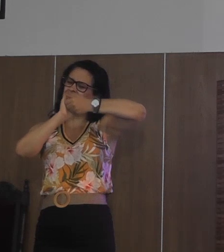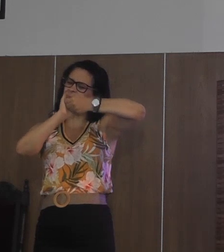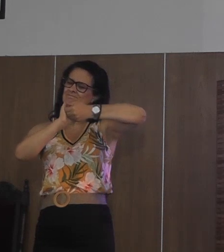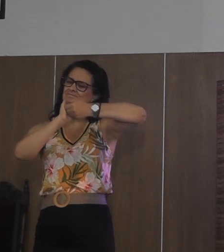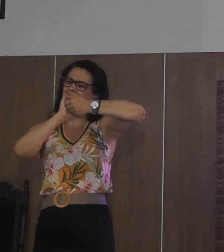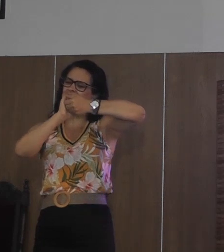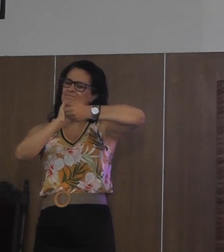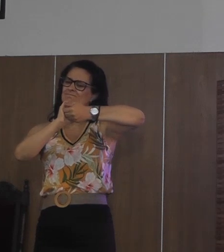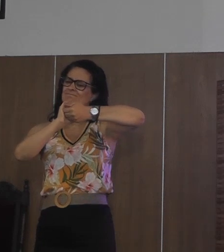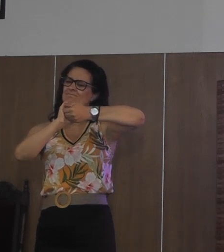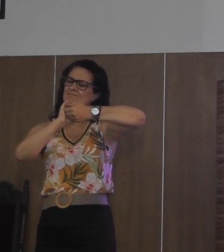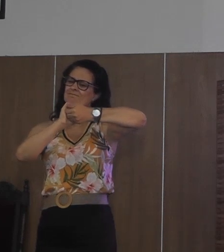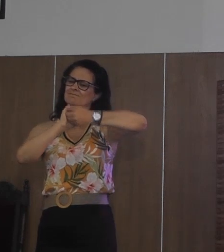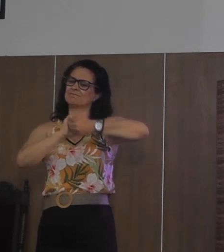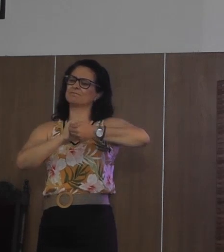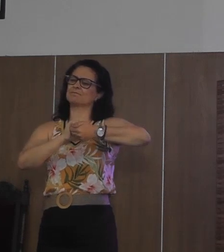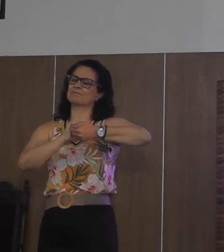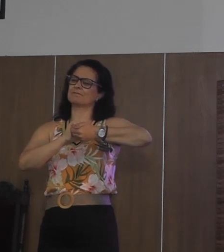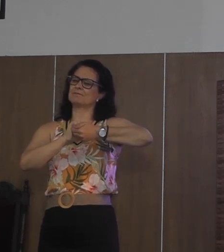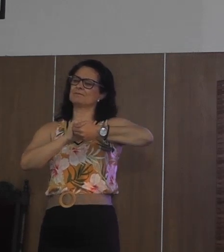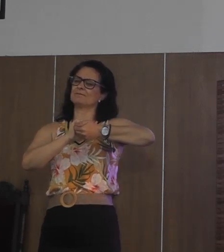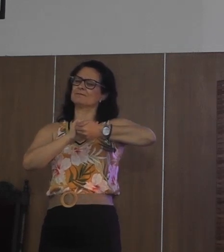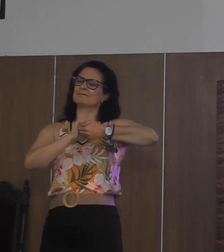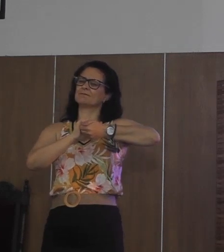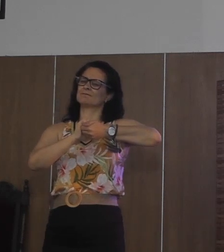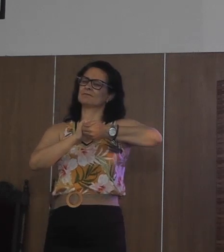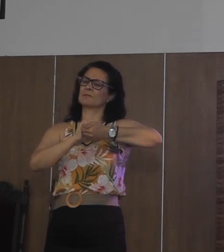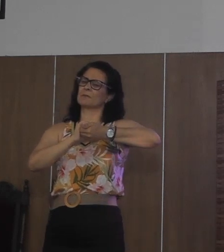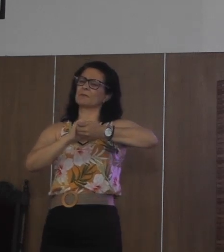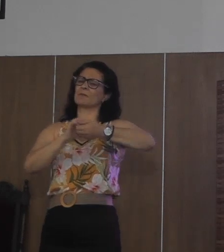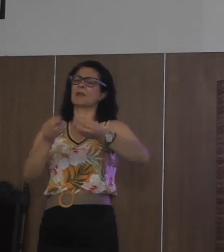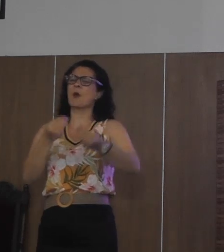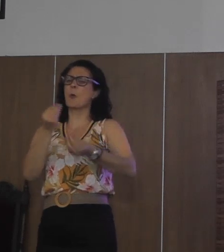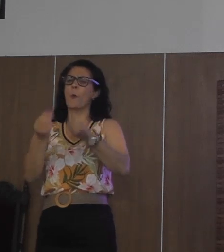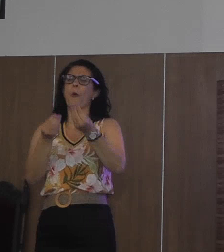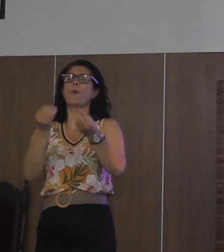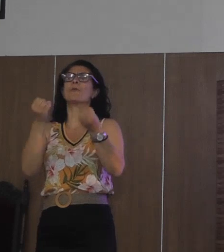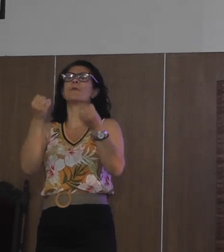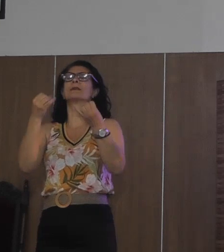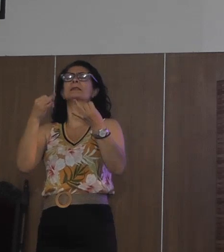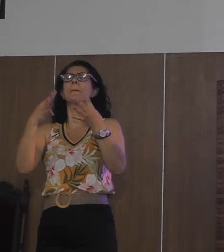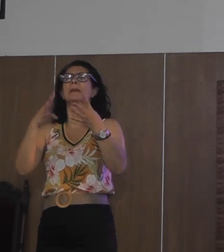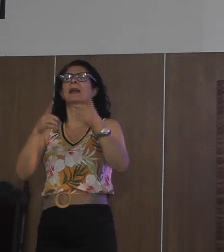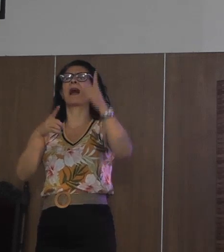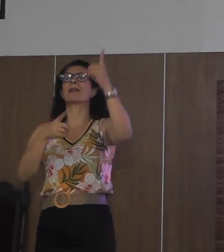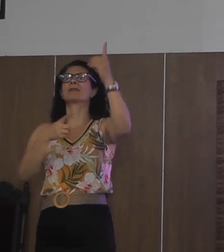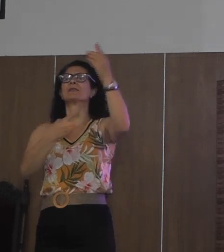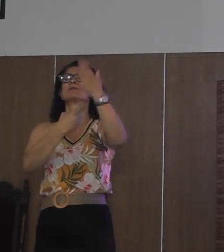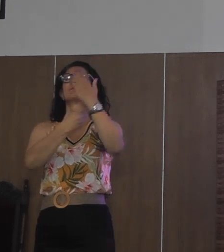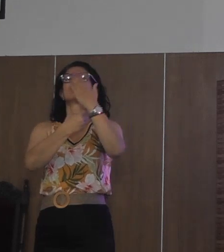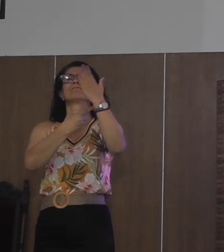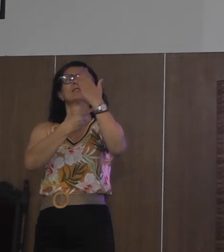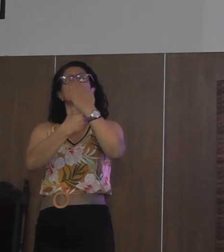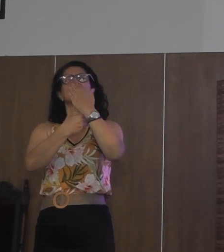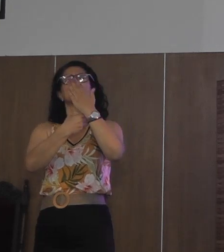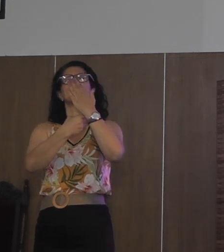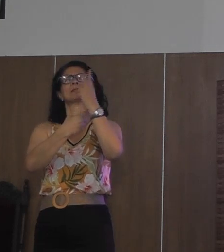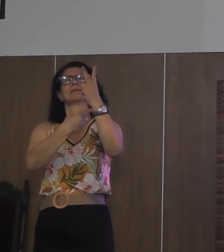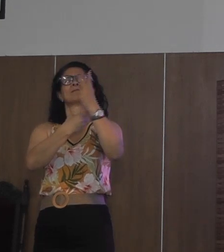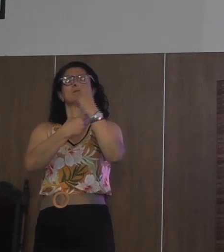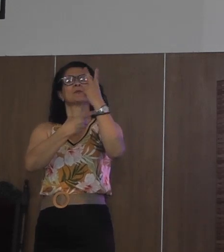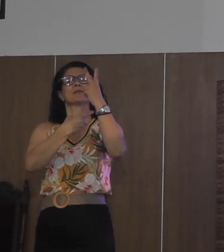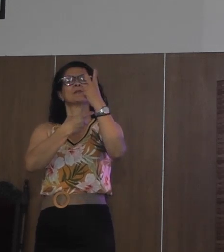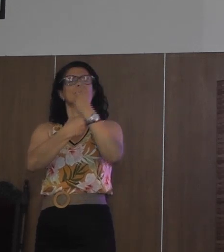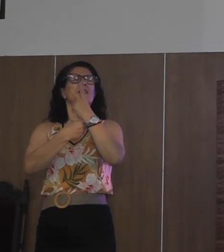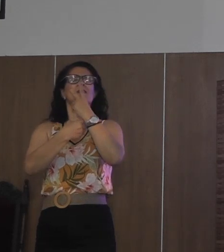que não pode ser, ó Pai, meu Pai, no dicionário humano ser descrita, palavra alguma pode descrever aquilo que o